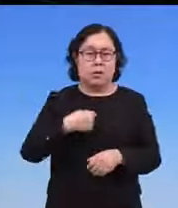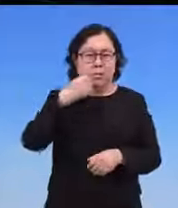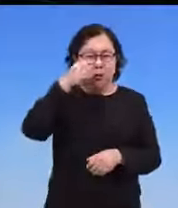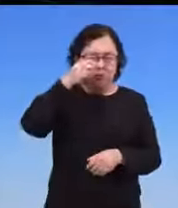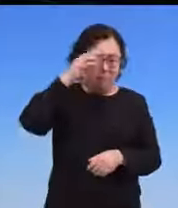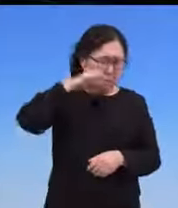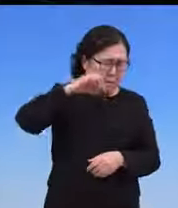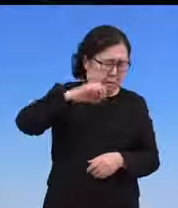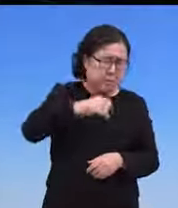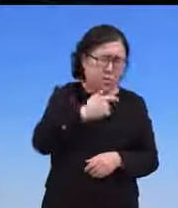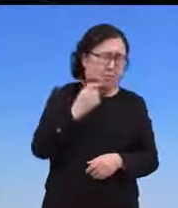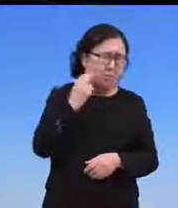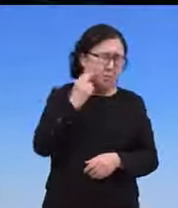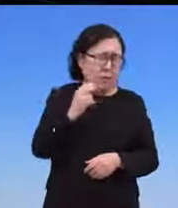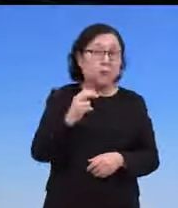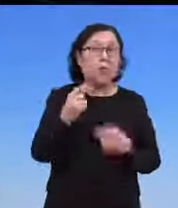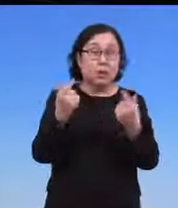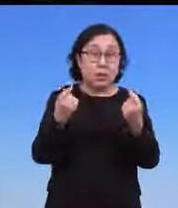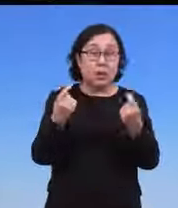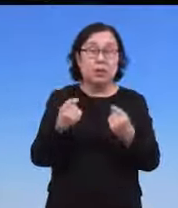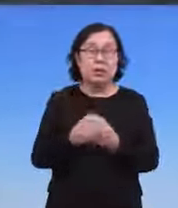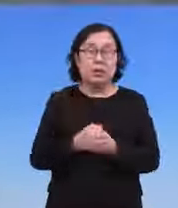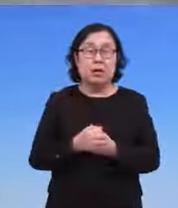비하가 너무 심한 거 아닙니까?